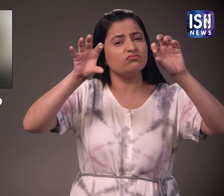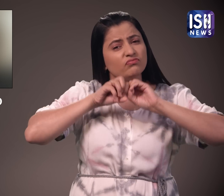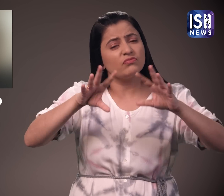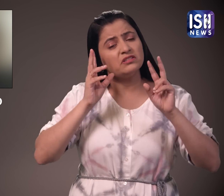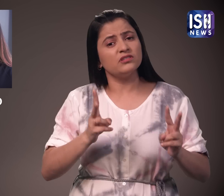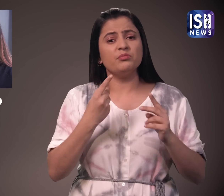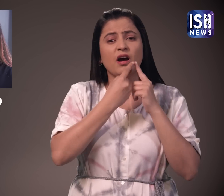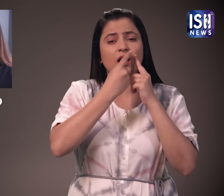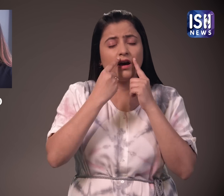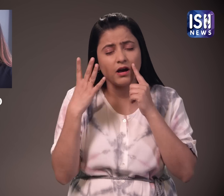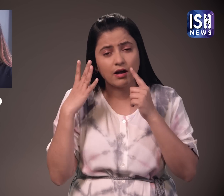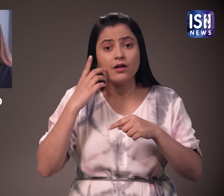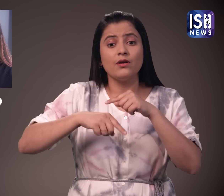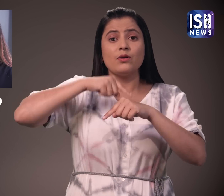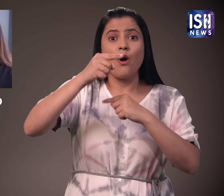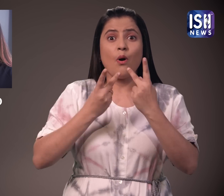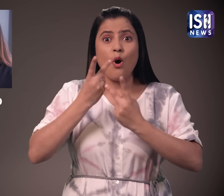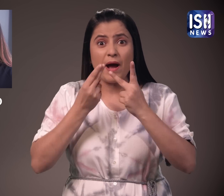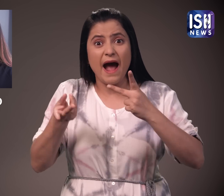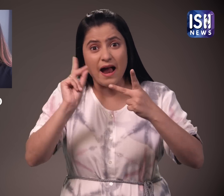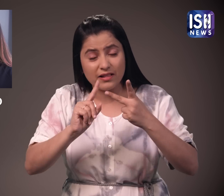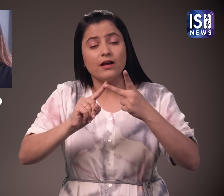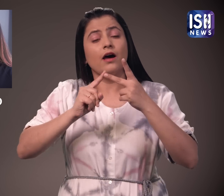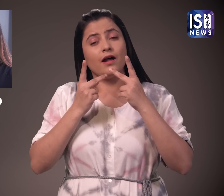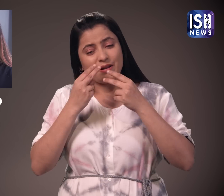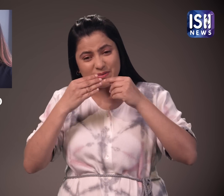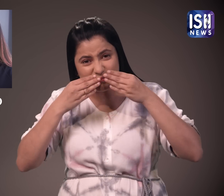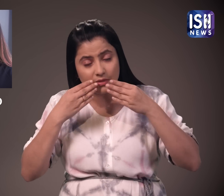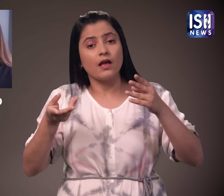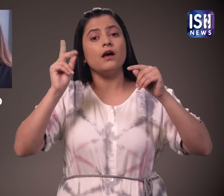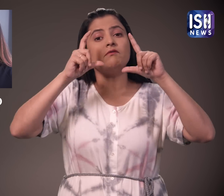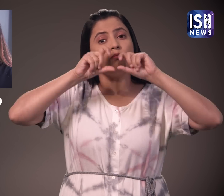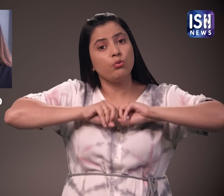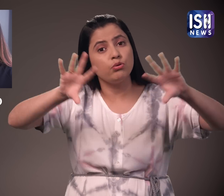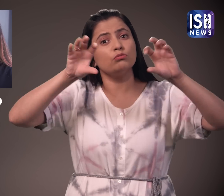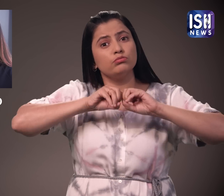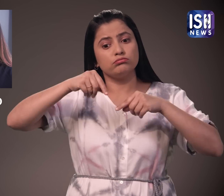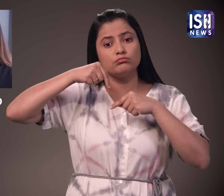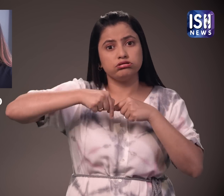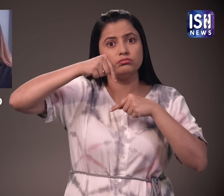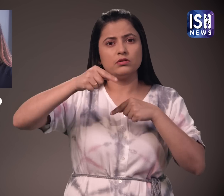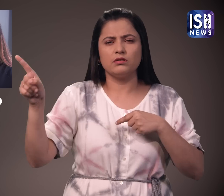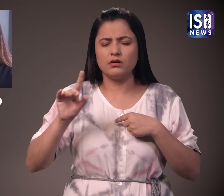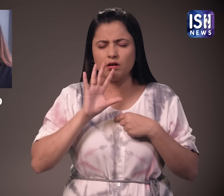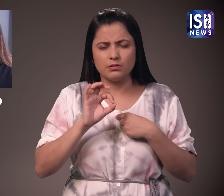उसने हर सरजरी के बाद अपनी तस्वीरे पोस्ट की वह सच मुच